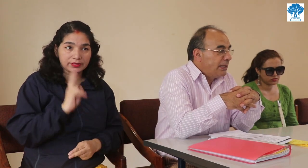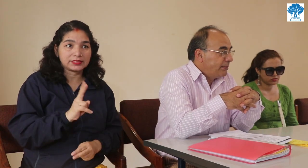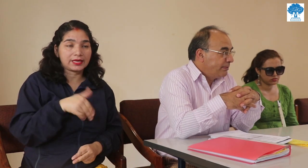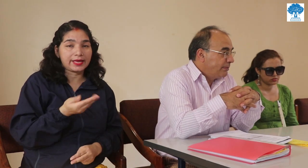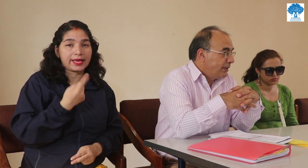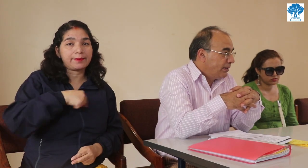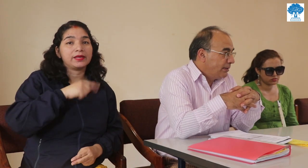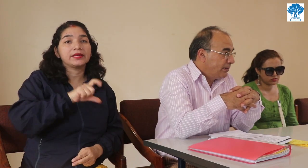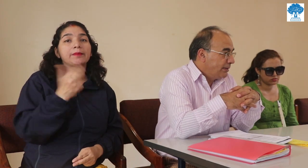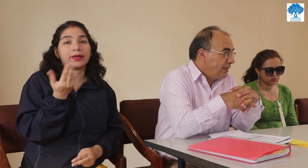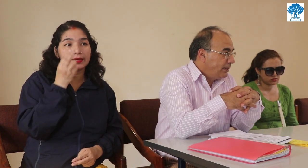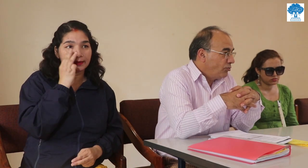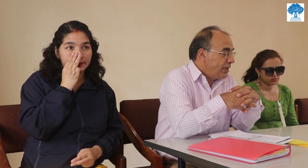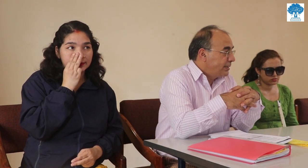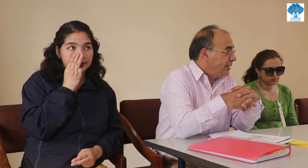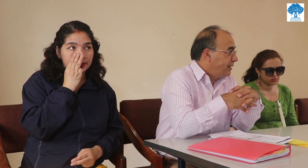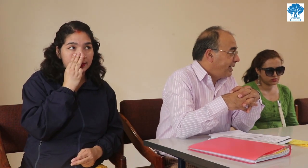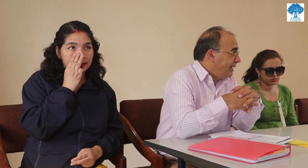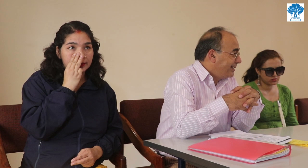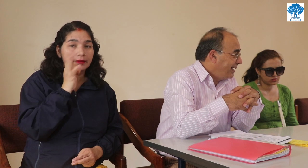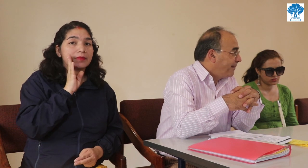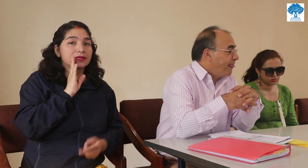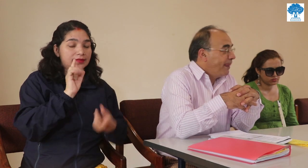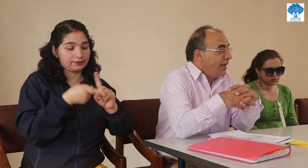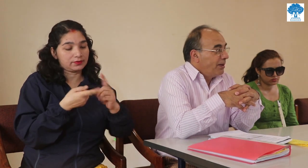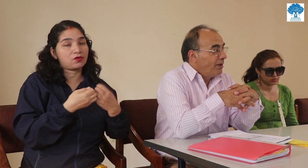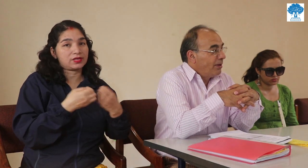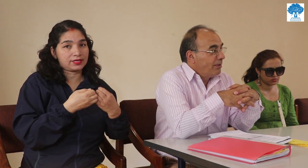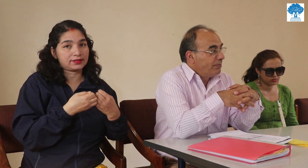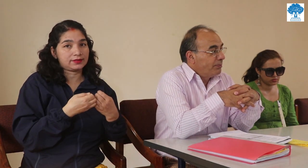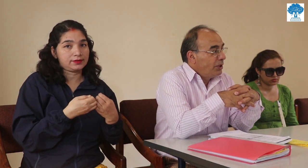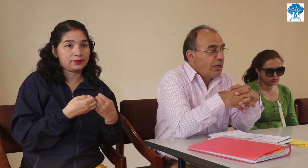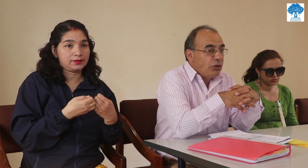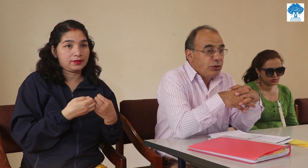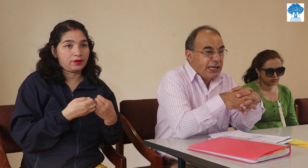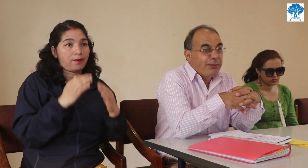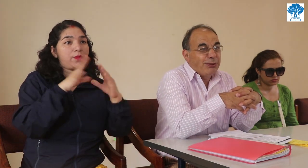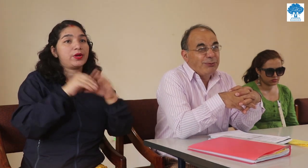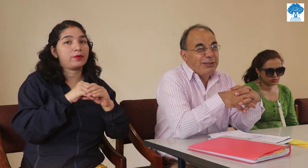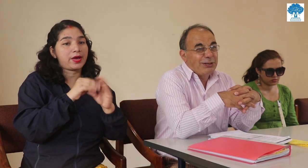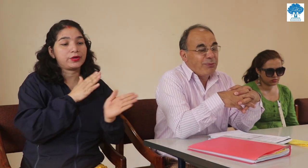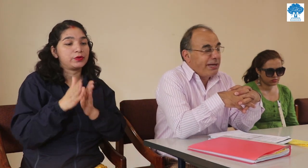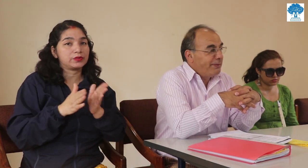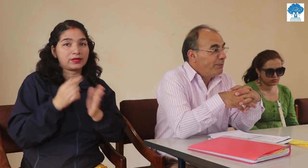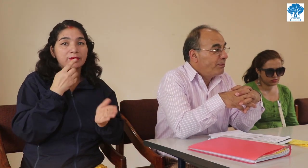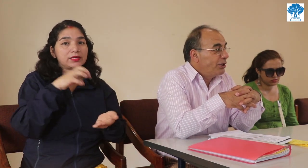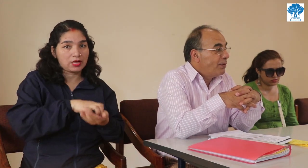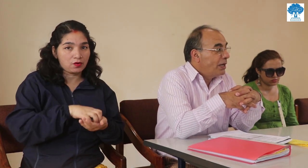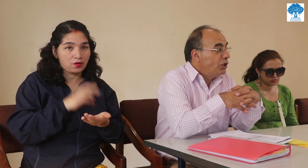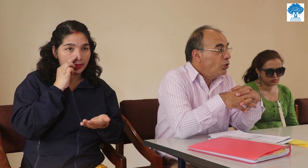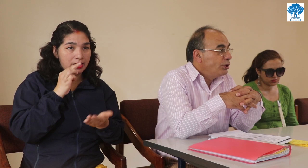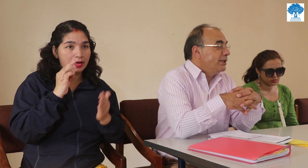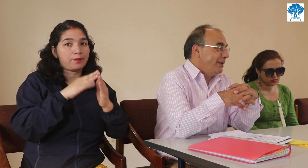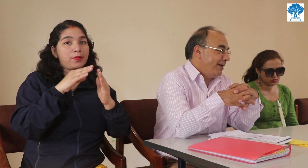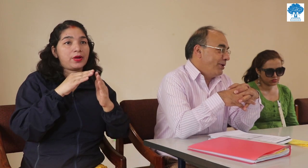नेपालीमा चाहिँ ट्रान्सलेट गर्दाखेरि चाहिँ परिवार योजना भनिनु पर्ने ठाउँमा हामीले